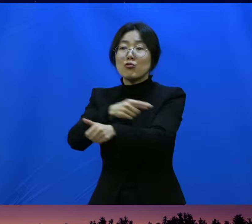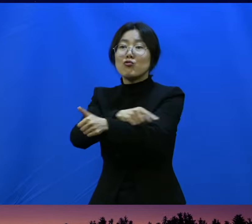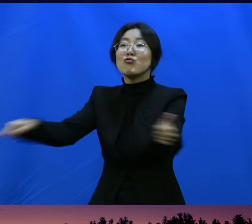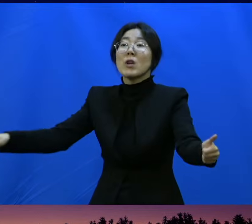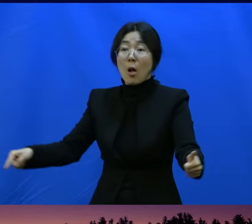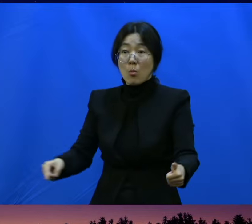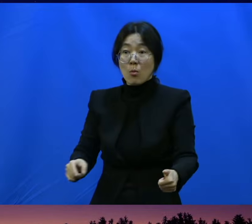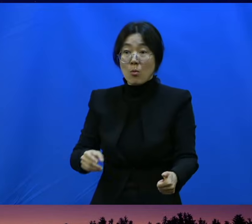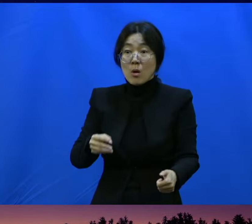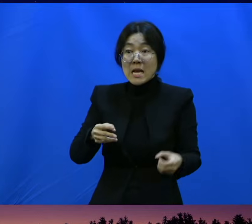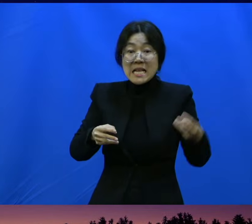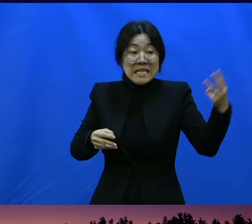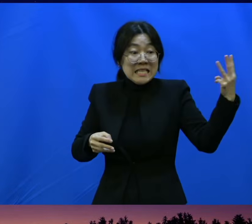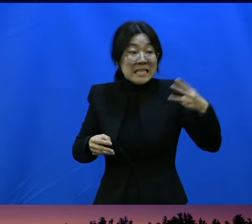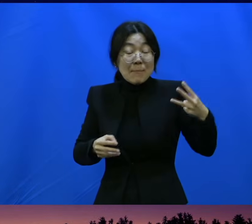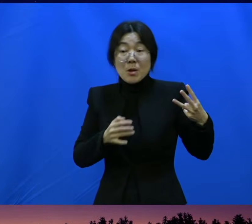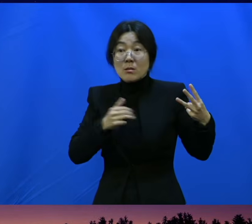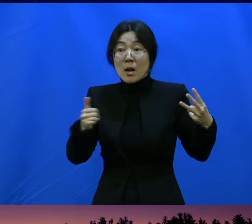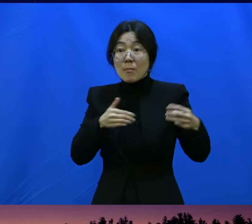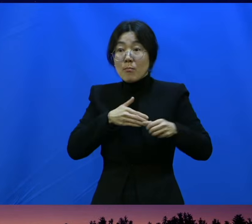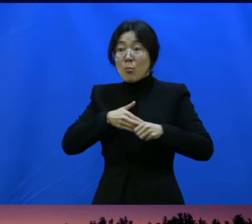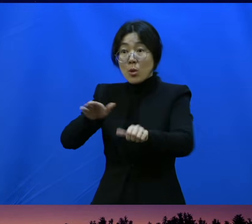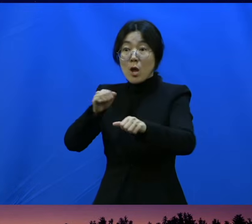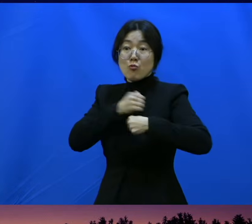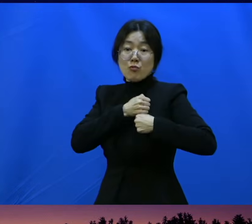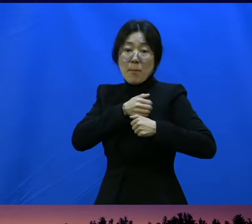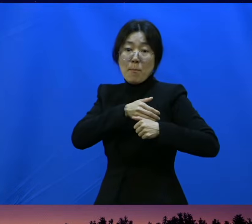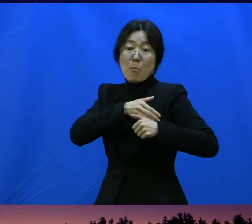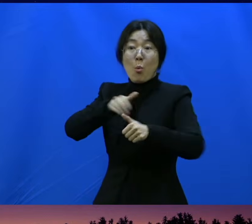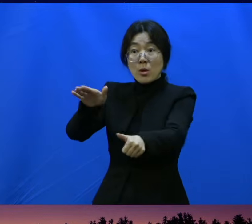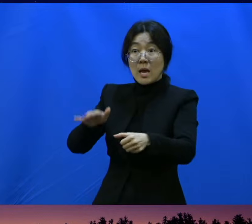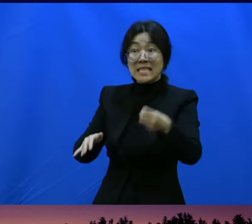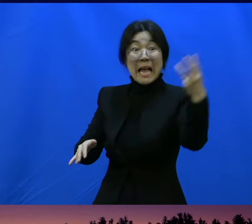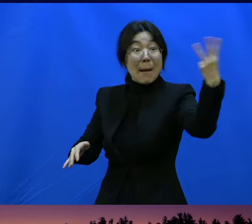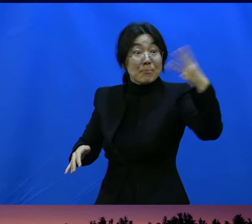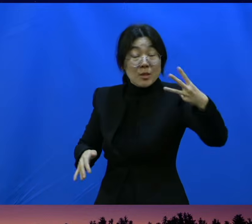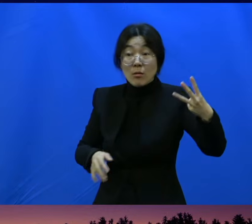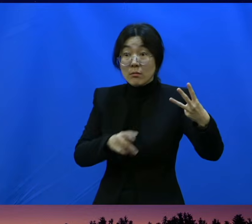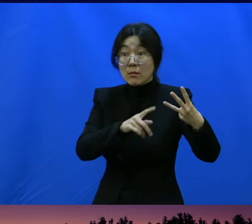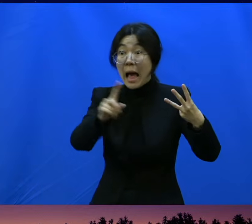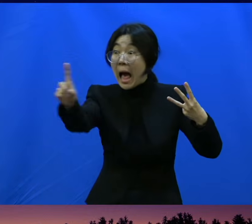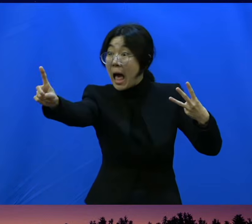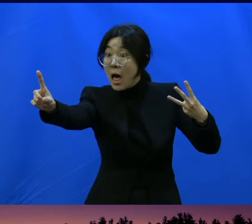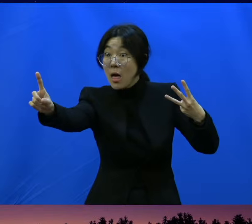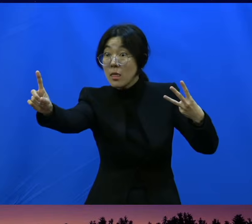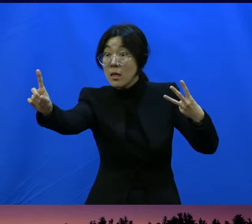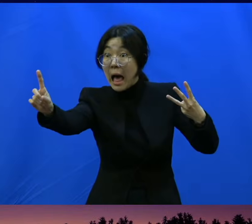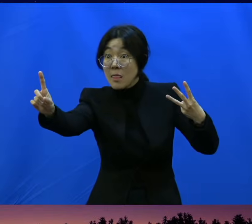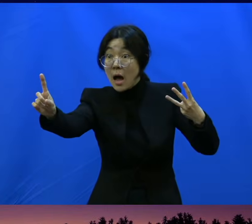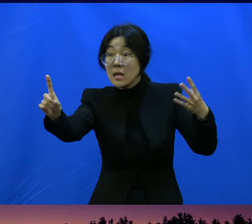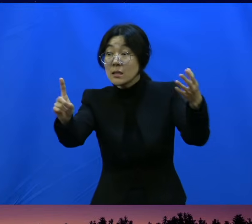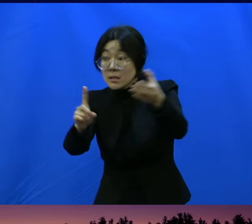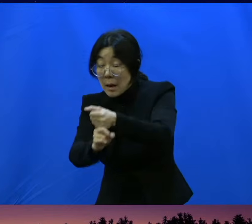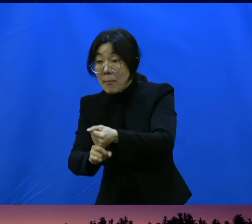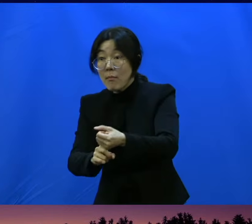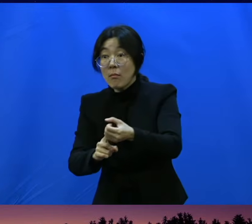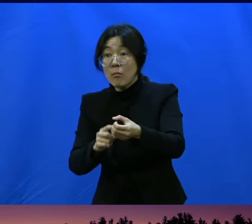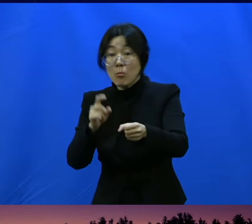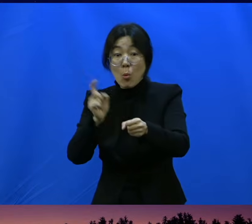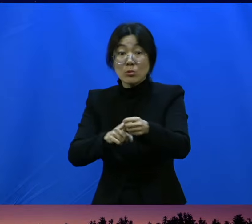여러분, 3,000명의 군사를 한 사람을 잡게 해서 군인 3,000을 풀었다면 이건 엄청난 겁니다.